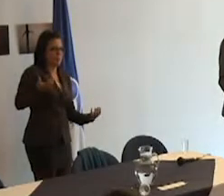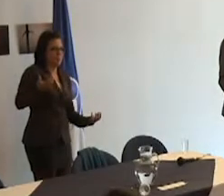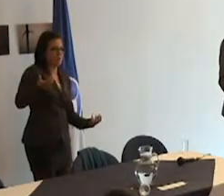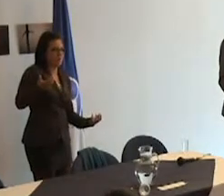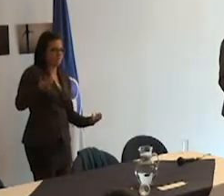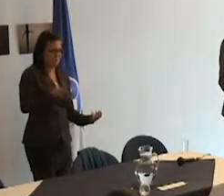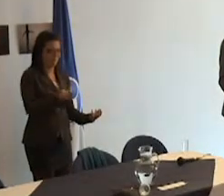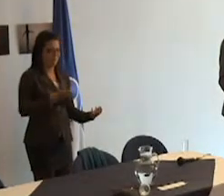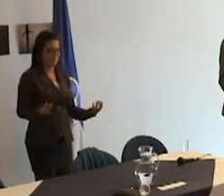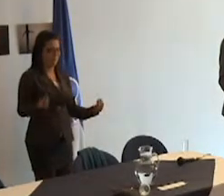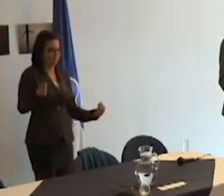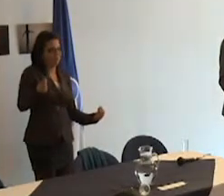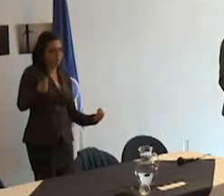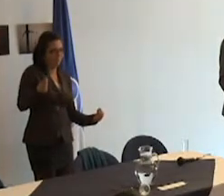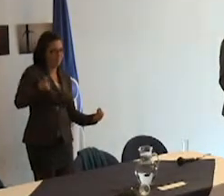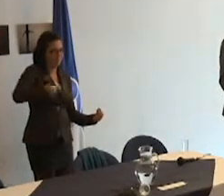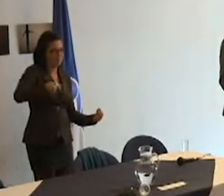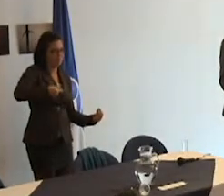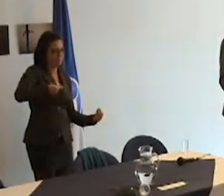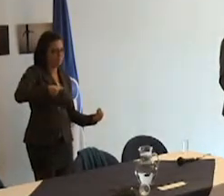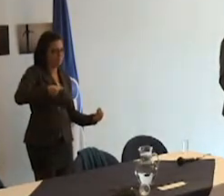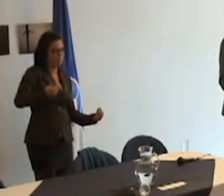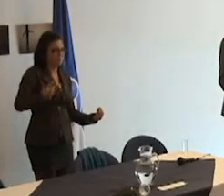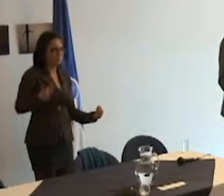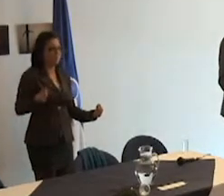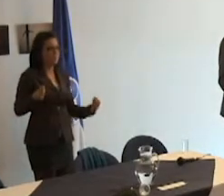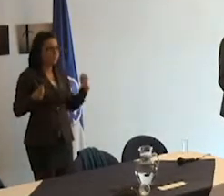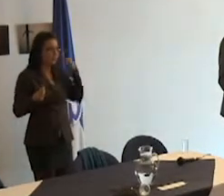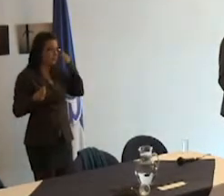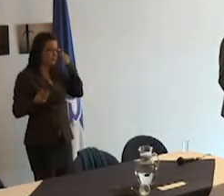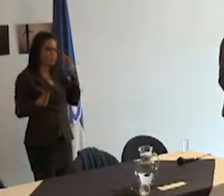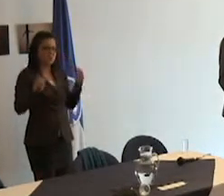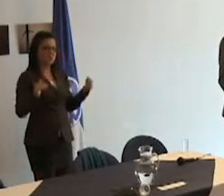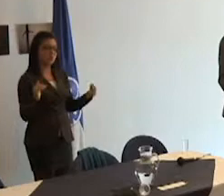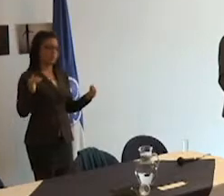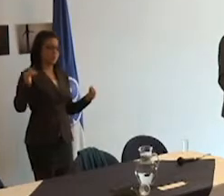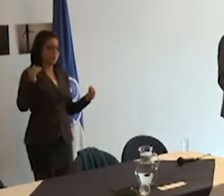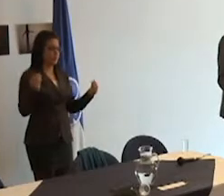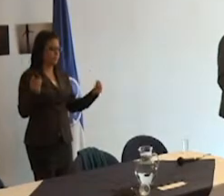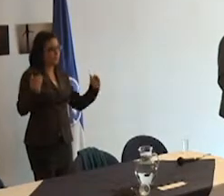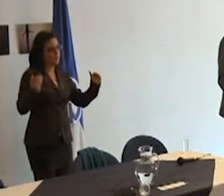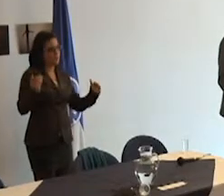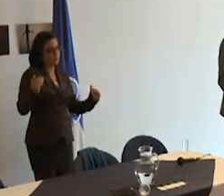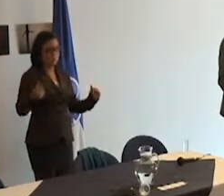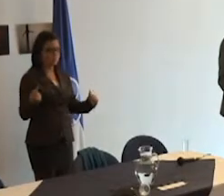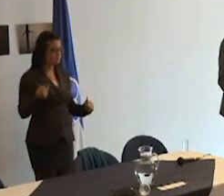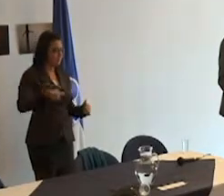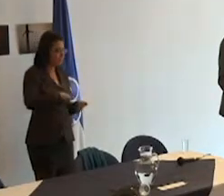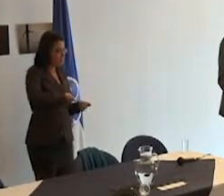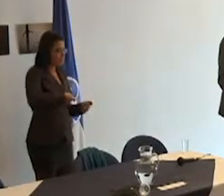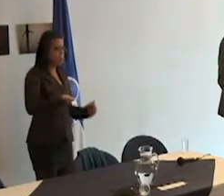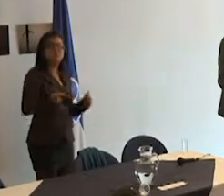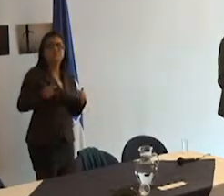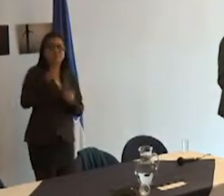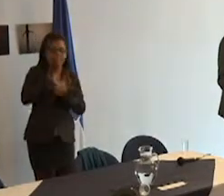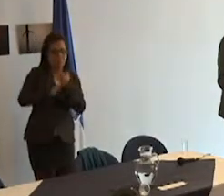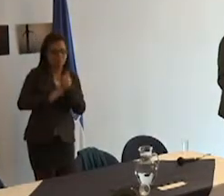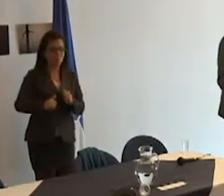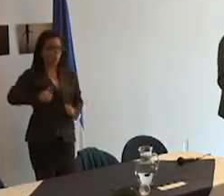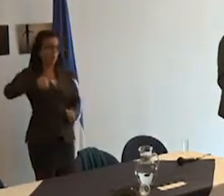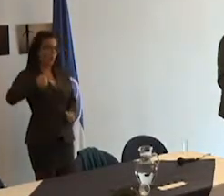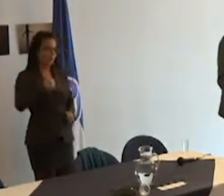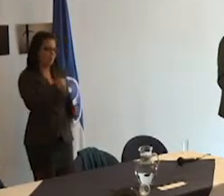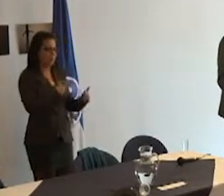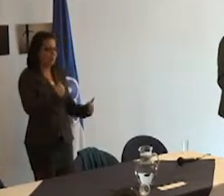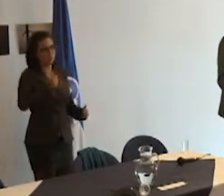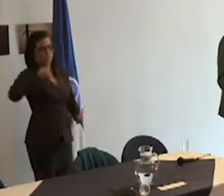se establecen entre los dos grupos, pares binarios entre superioridad e inferioridad, dominadores y dominados, buenos y